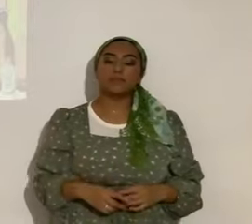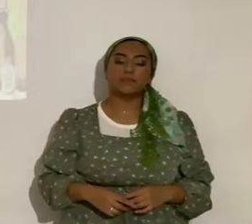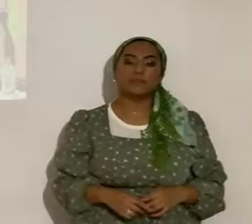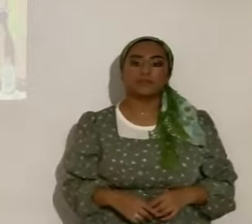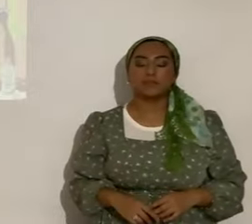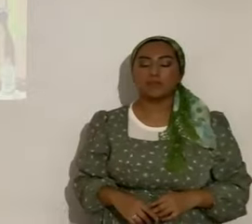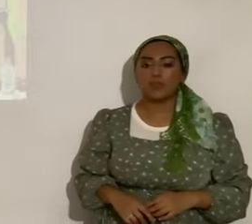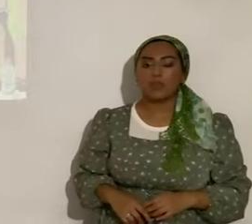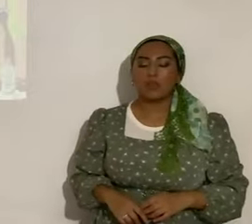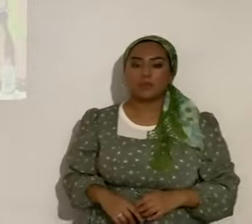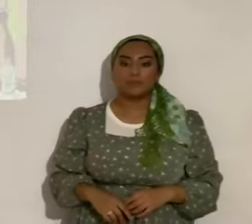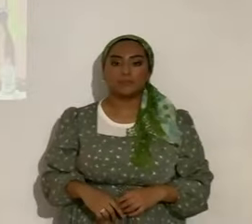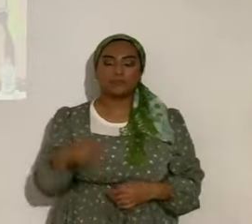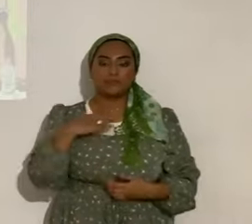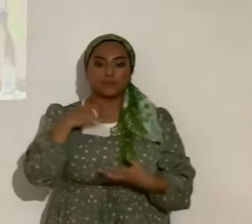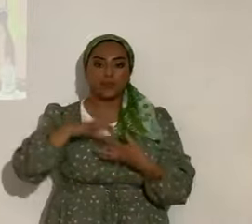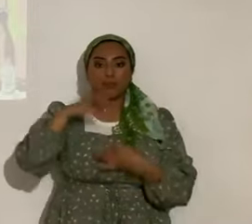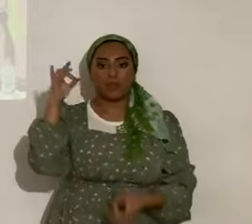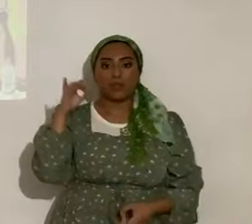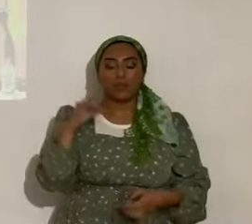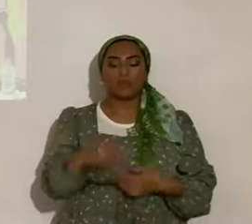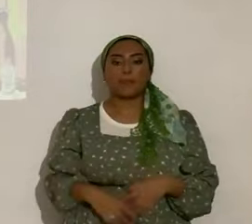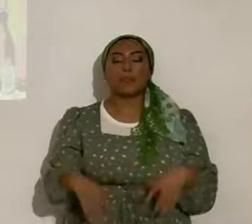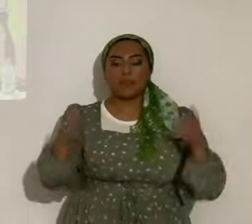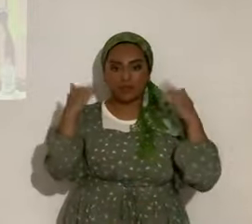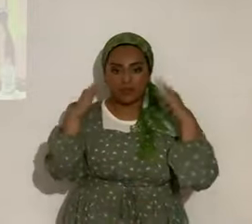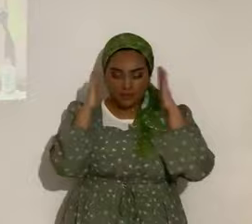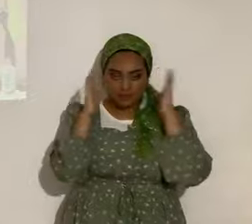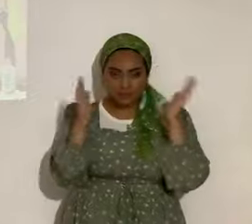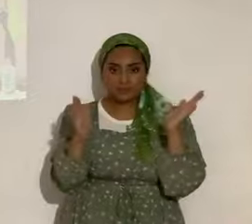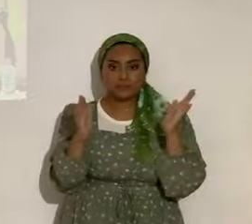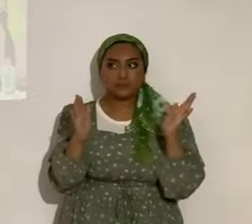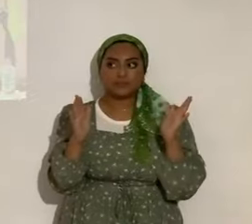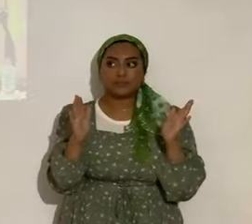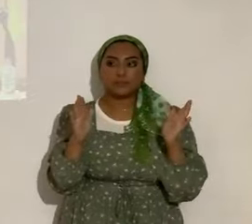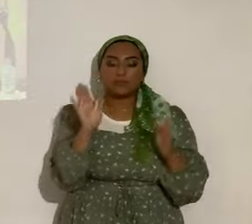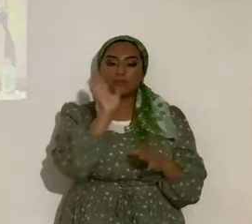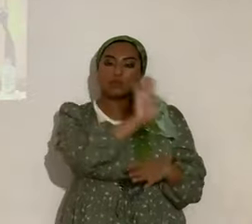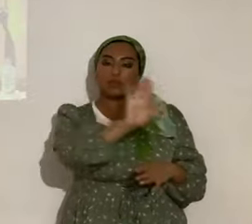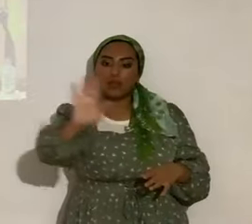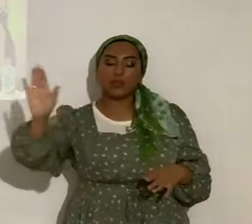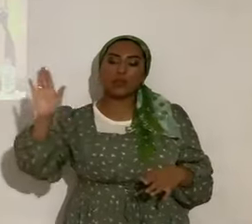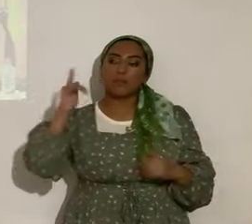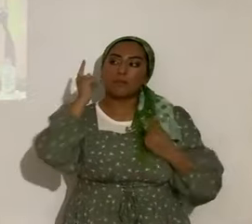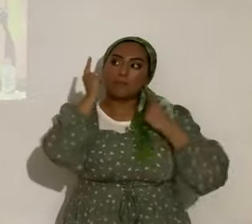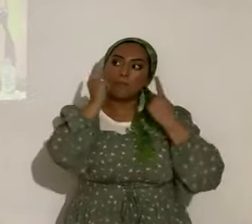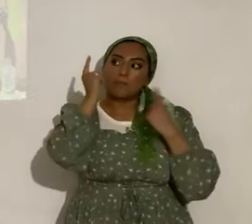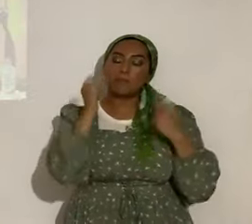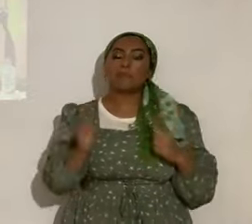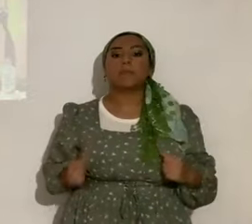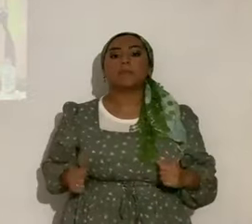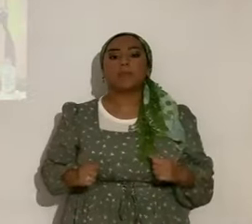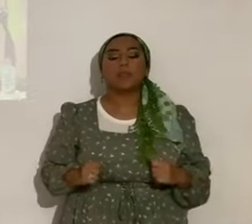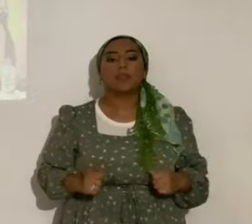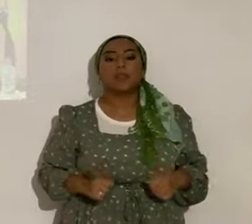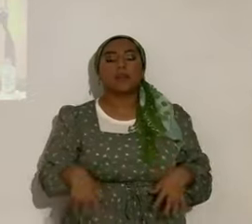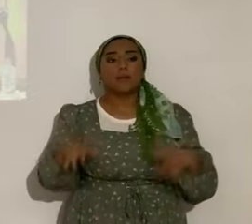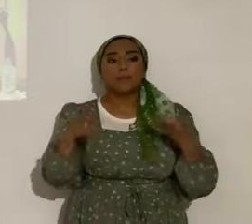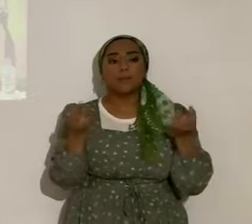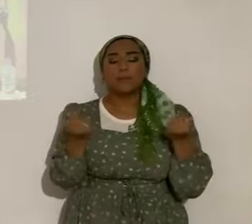de mi propio estado del alma. Ahora, mucha atención, así que cada quien califíquese. Ahora, mucha atención,